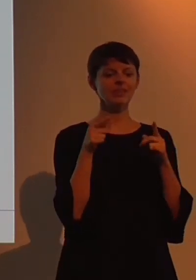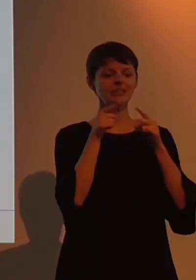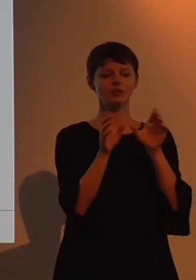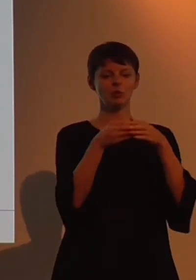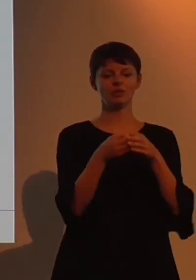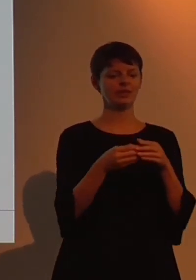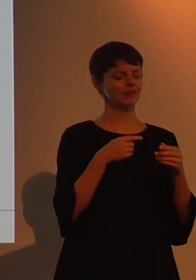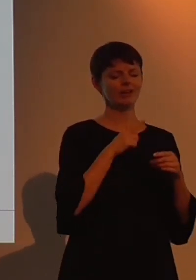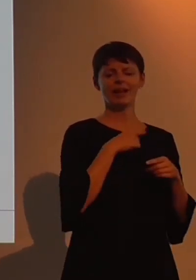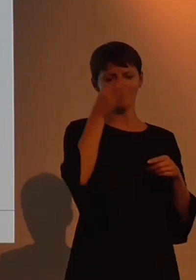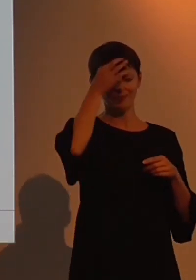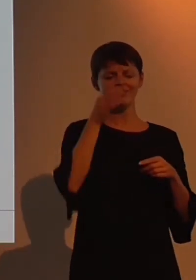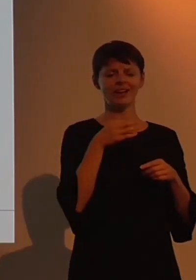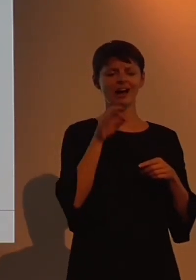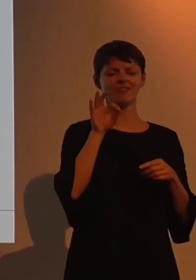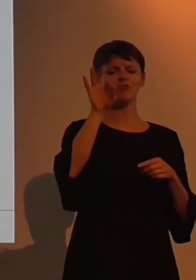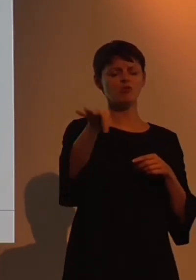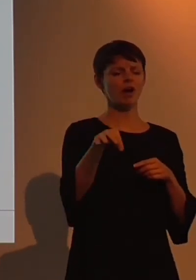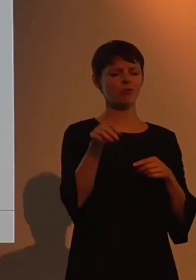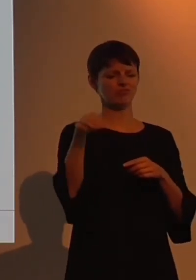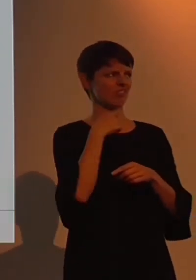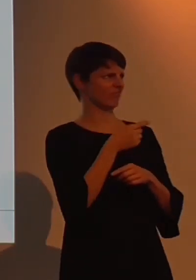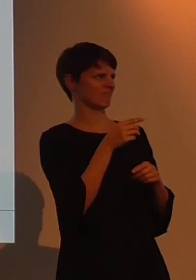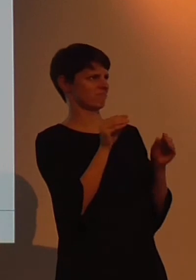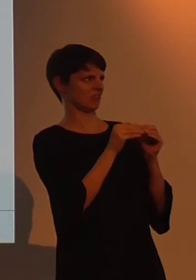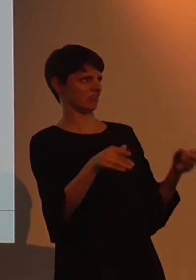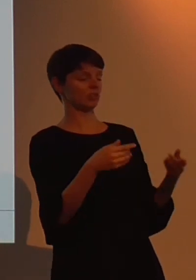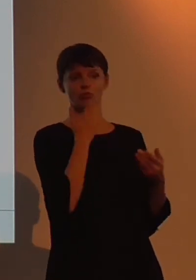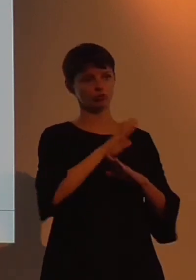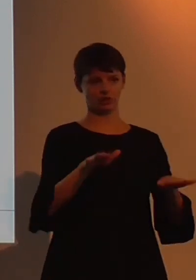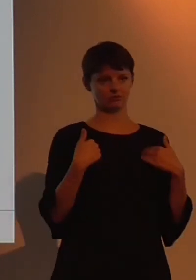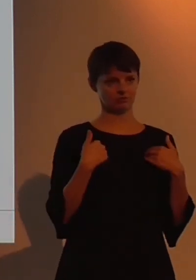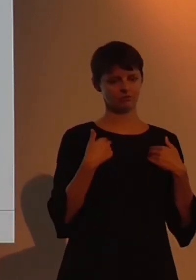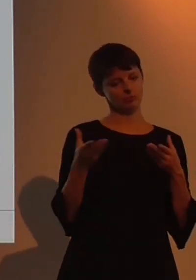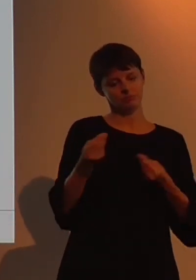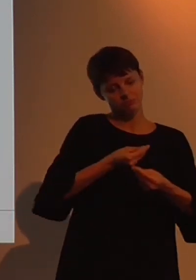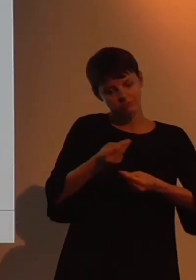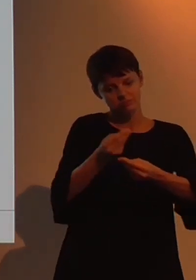öffentlich-rechtliche Sendeanstalten ausgegeben wird, sondern dass die Rundfunkgebühr künftig anhand von